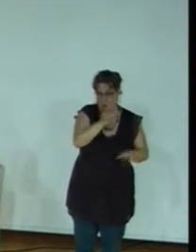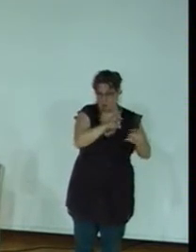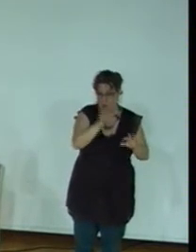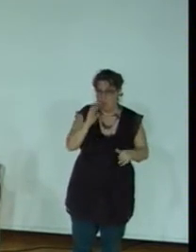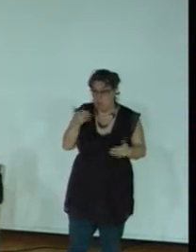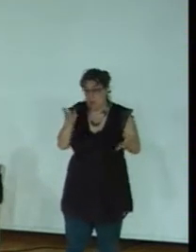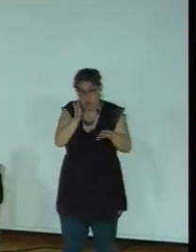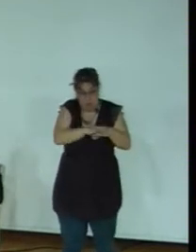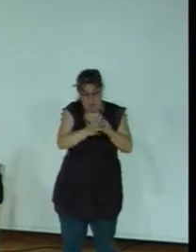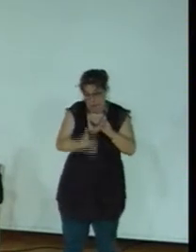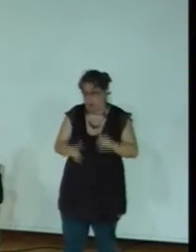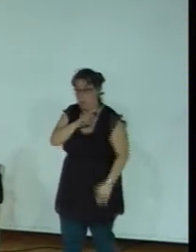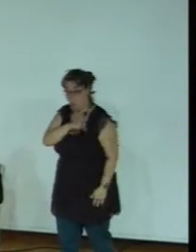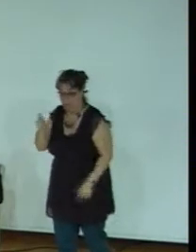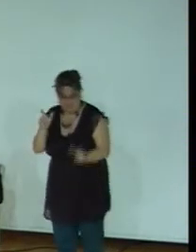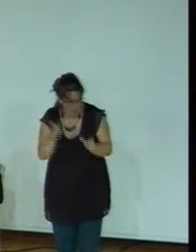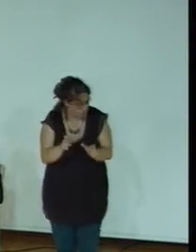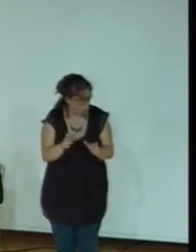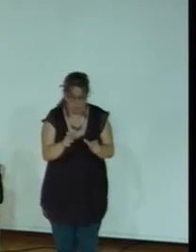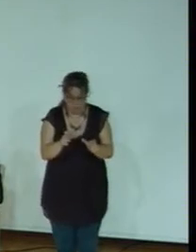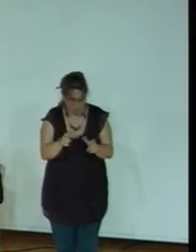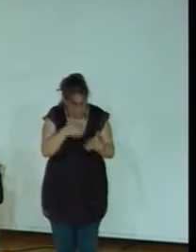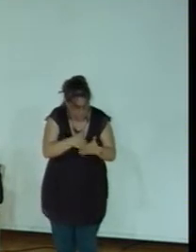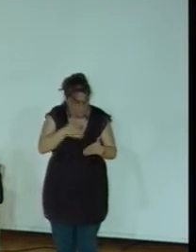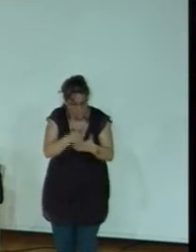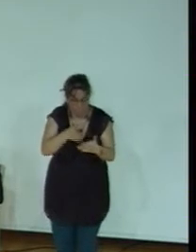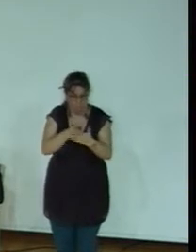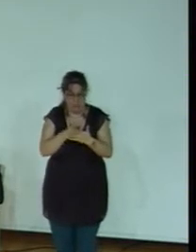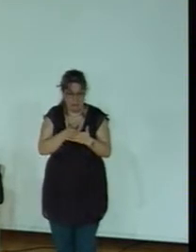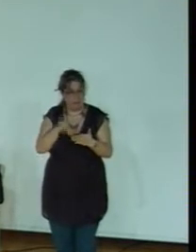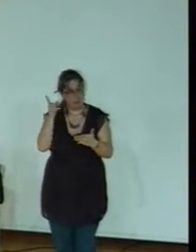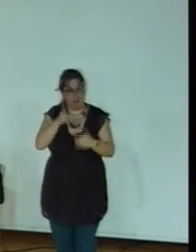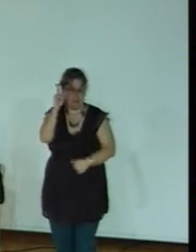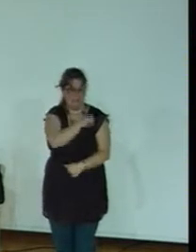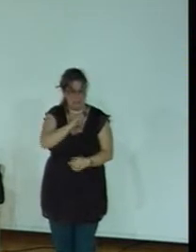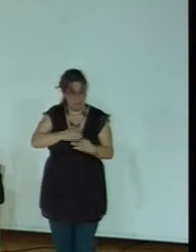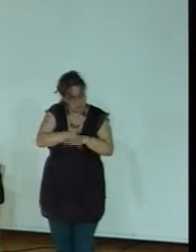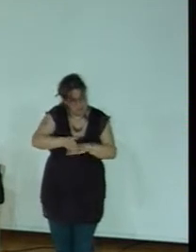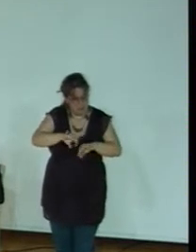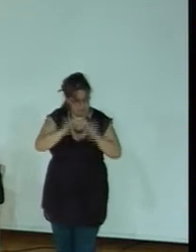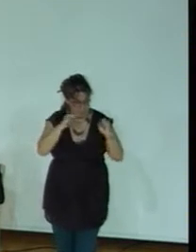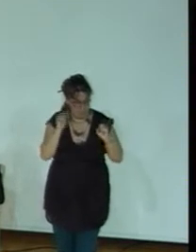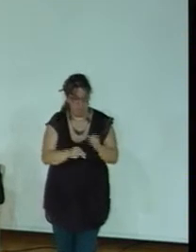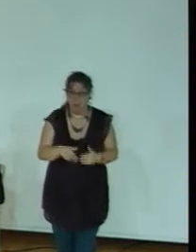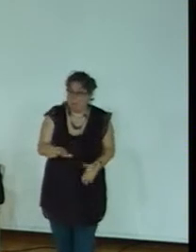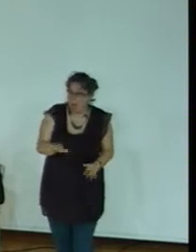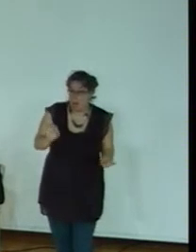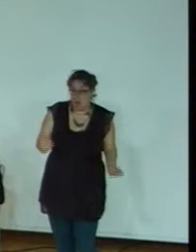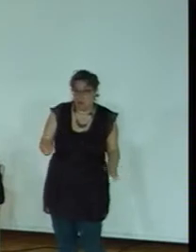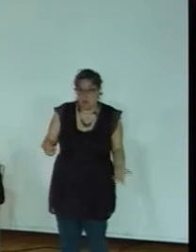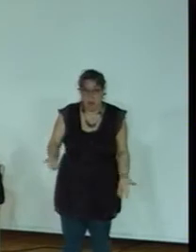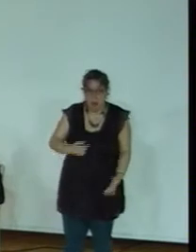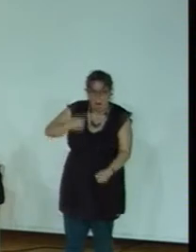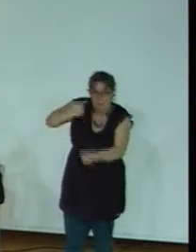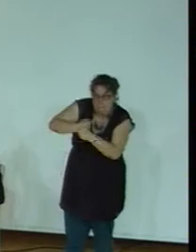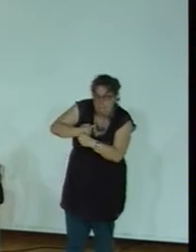termes d'accès aux données. Ça, c'est ce qu'ils me racontent. Maintenant, encore une fois, pour le moment, il n'y a pas d'obligation absolue de transmettre un mot de